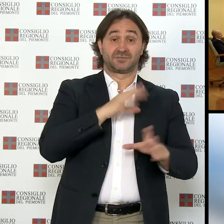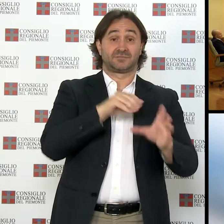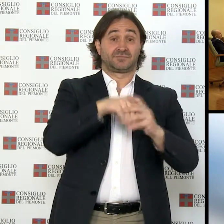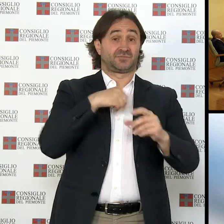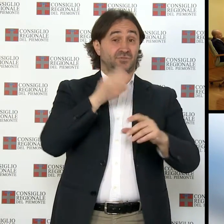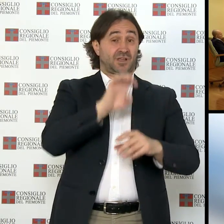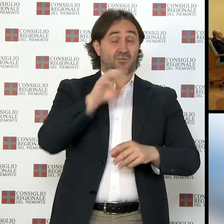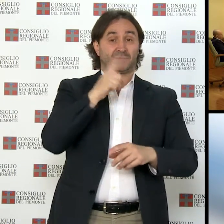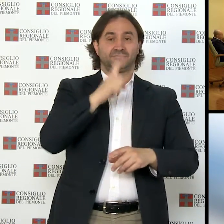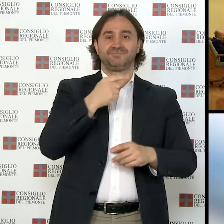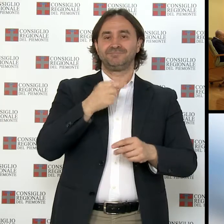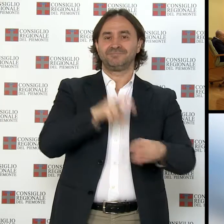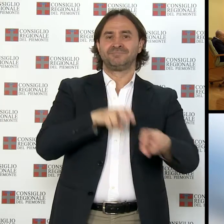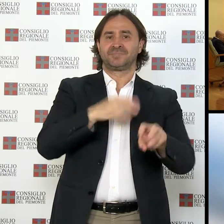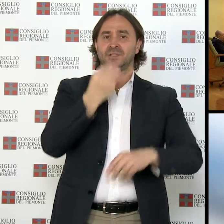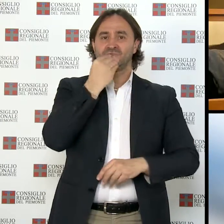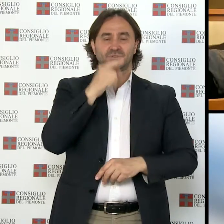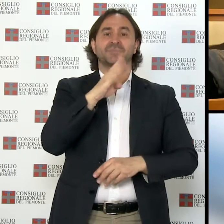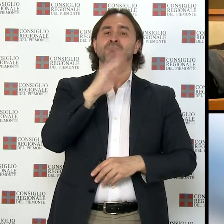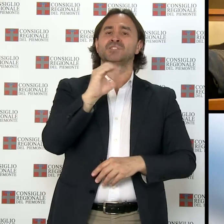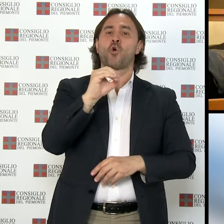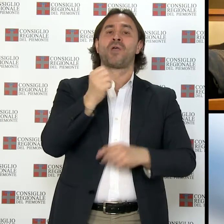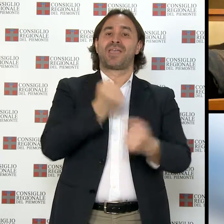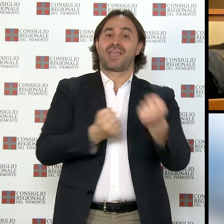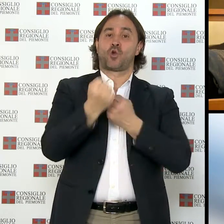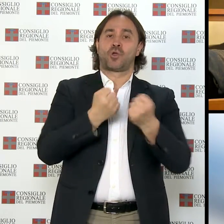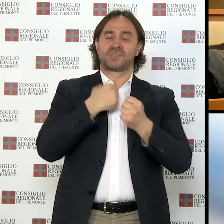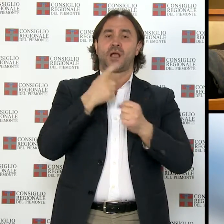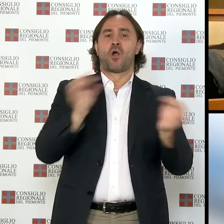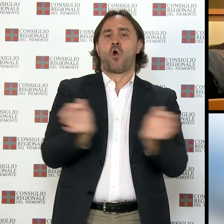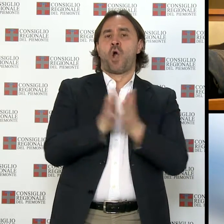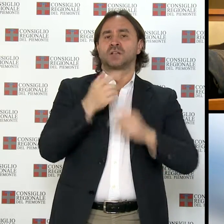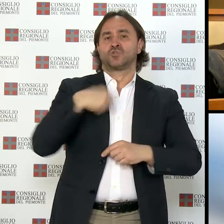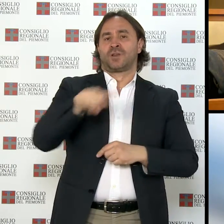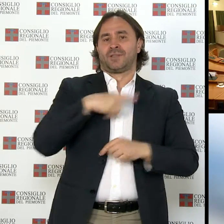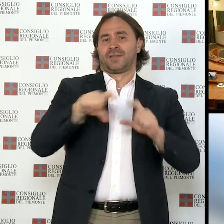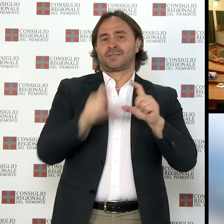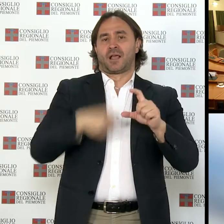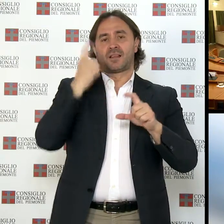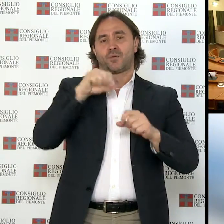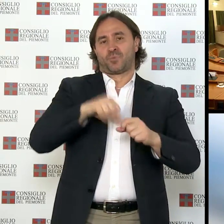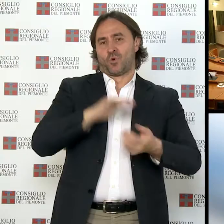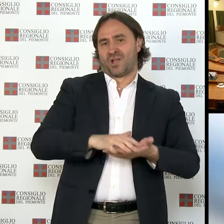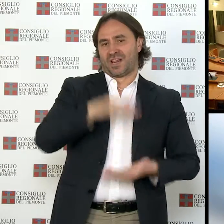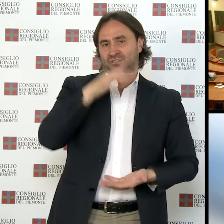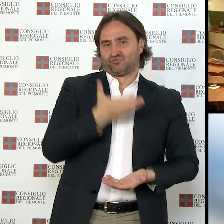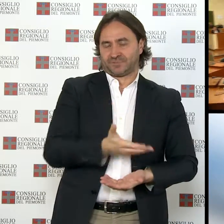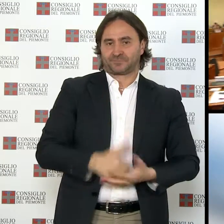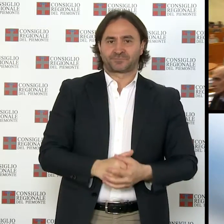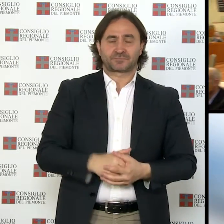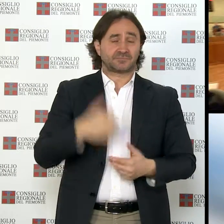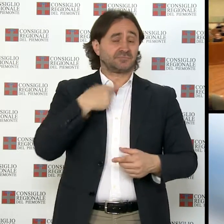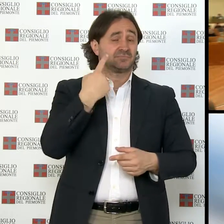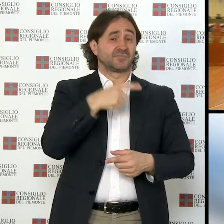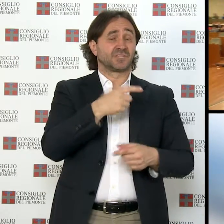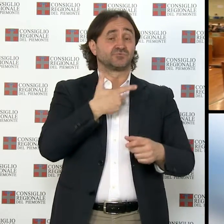nell'ambito dell'agri-food, la bioeconomia può rappresentare un'occasione per il nostro Paese di tornare a crescere, tenuto anche conto che si tratta di una